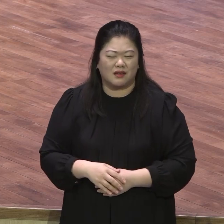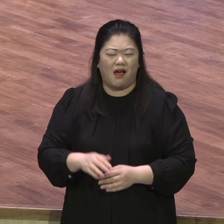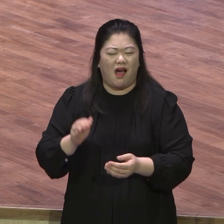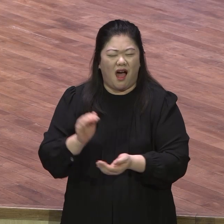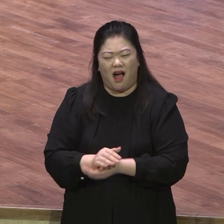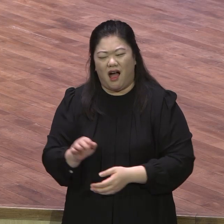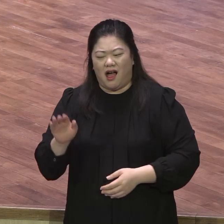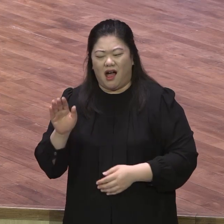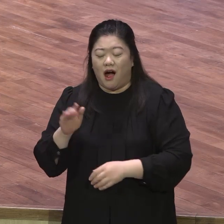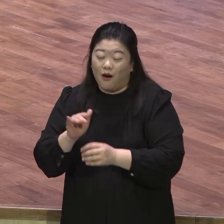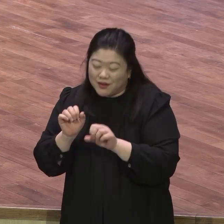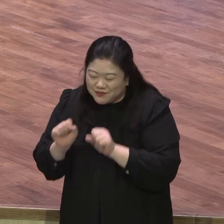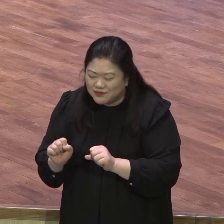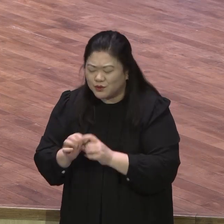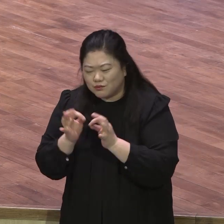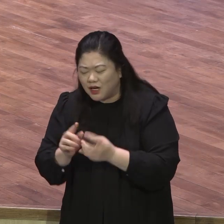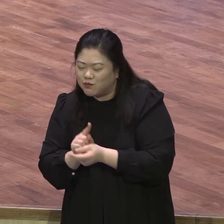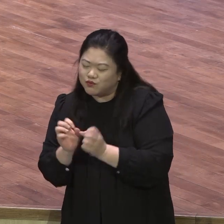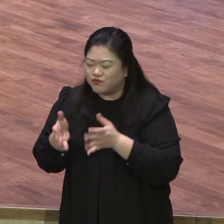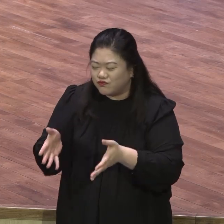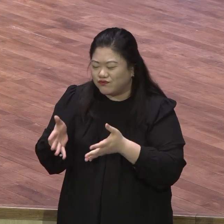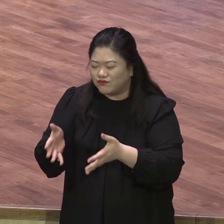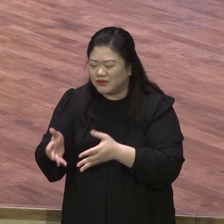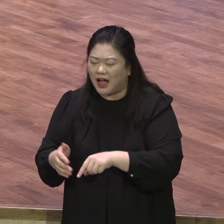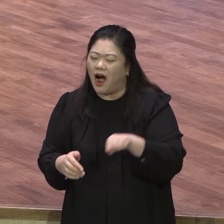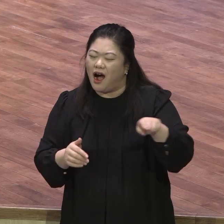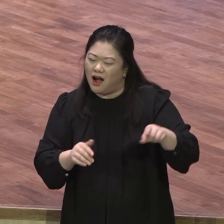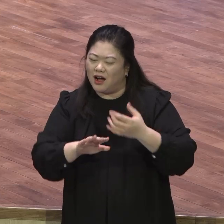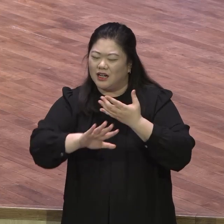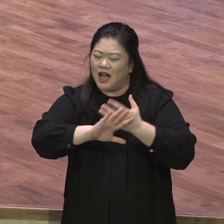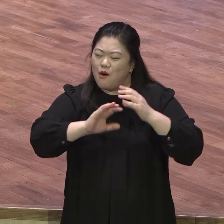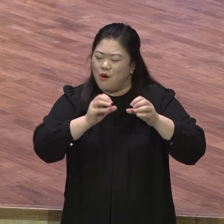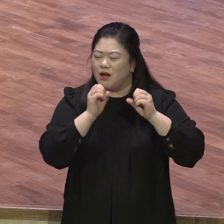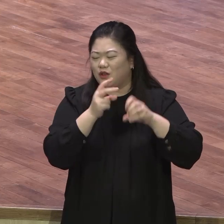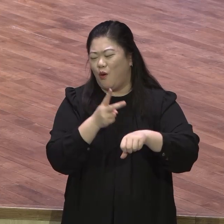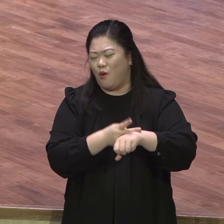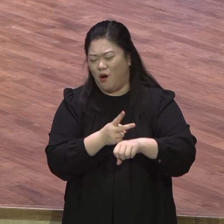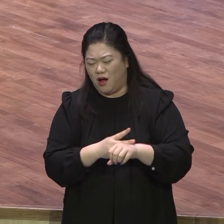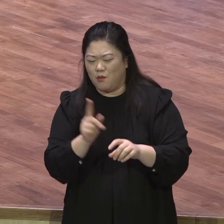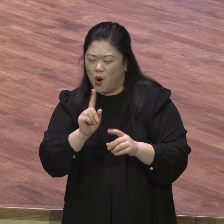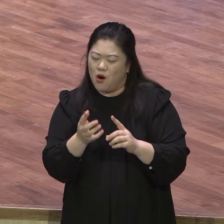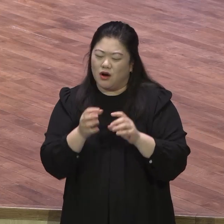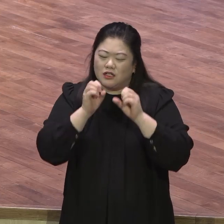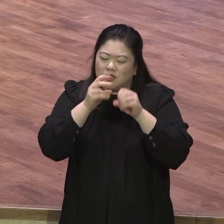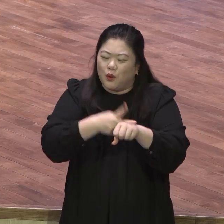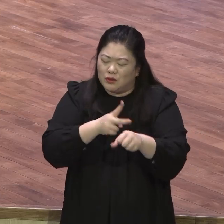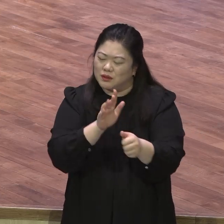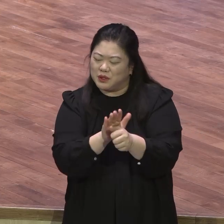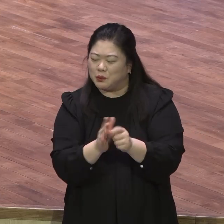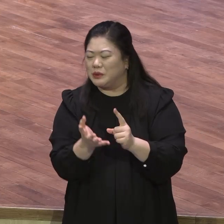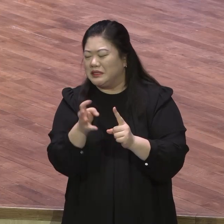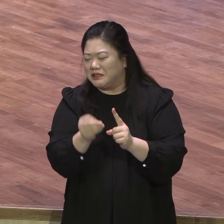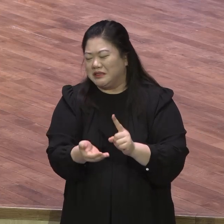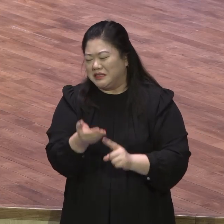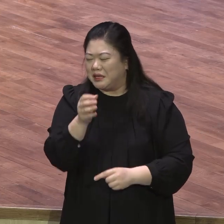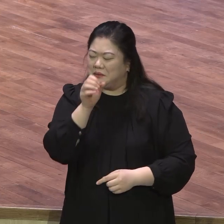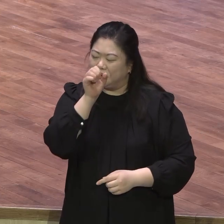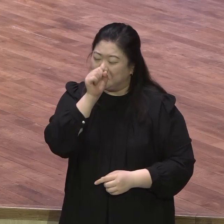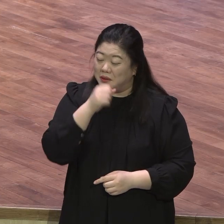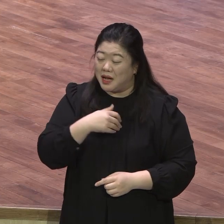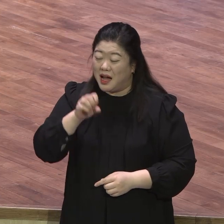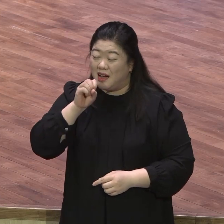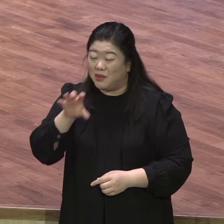솔직히 누구 좀 저 저분 좀 어른데 선교사님 저분 좀 얼마 좀 도와주시죠